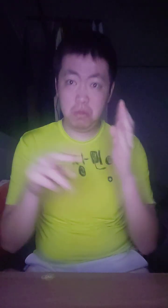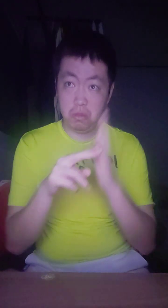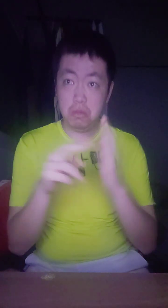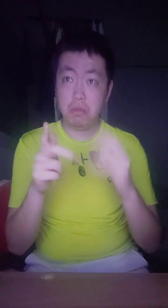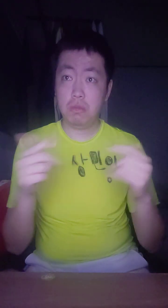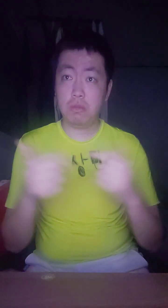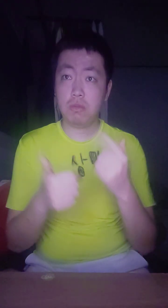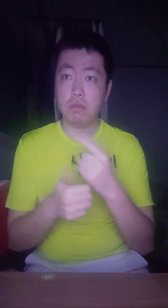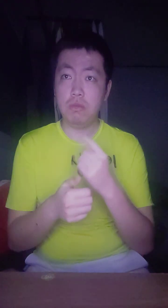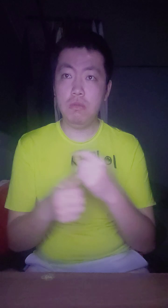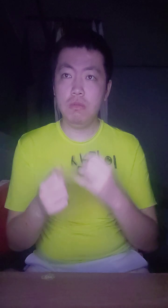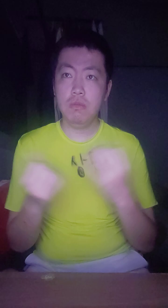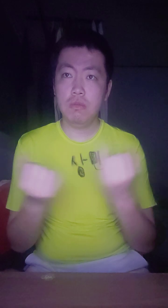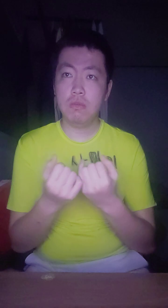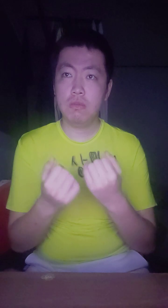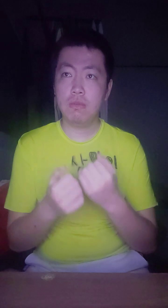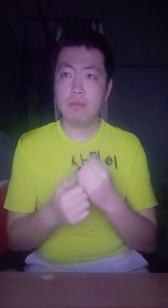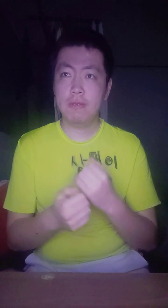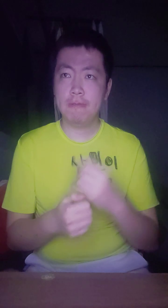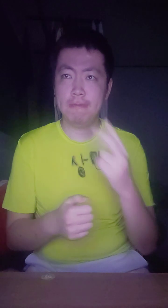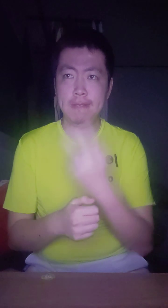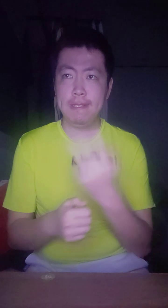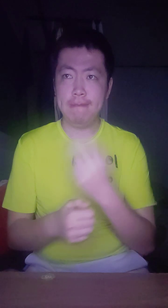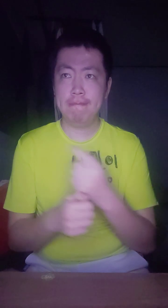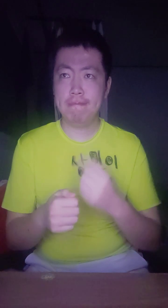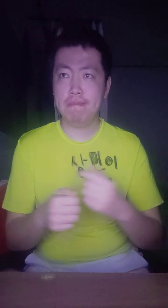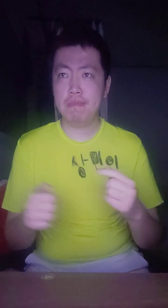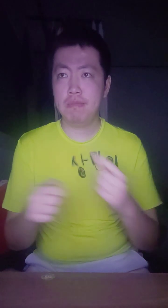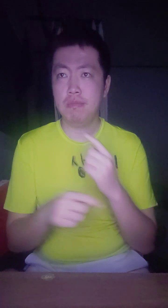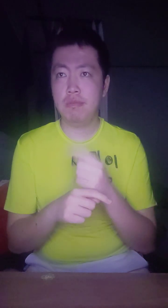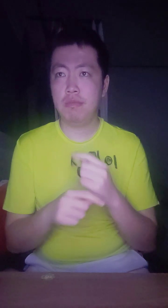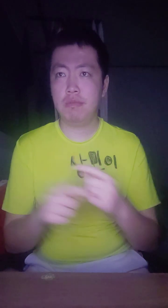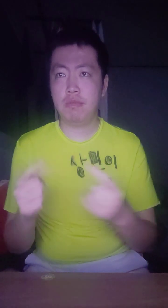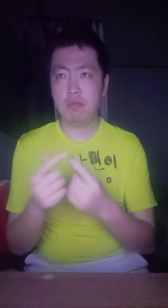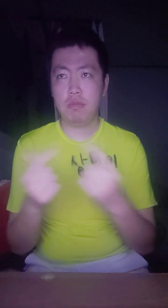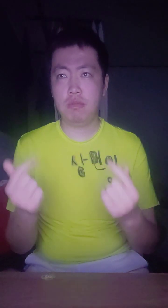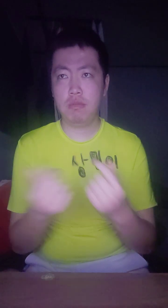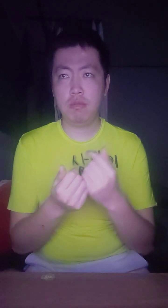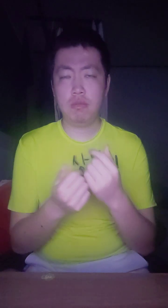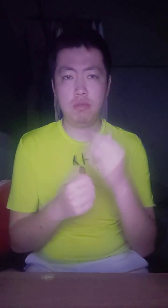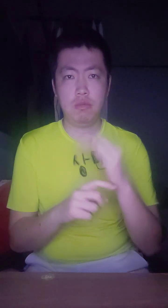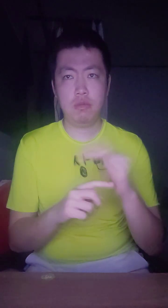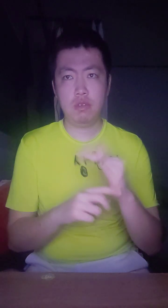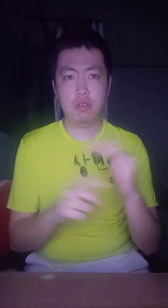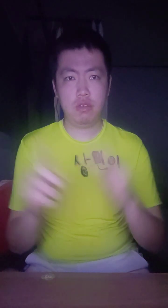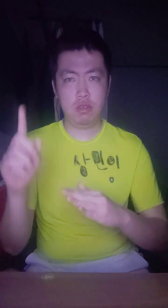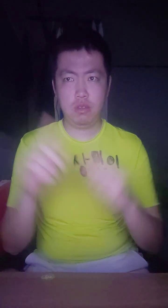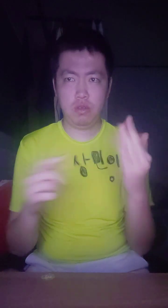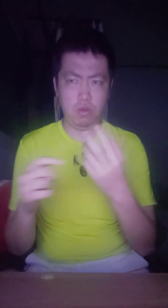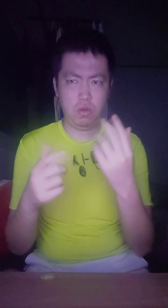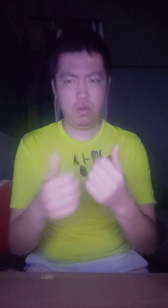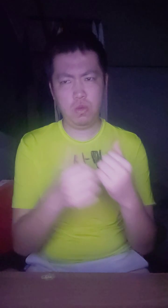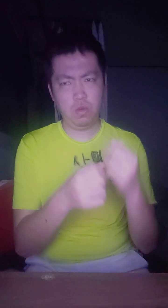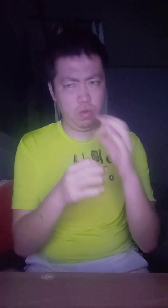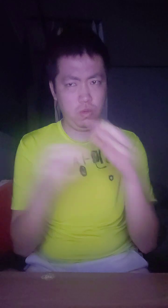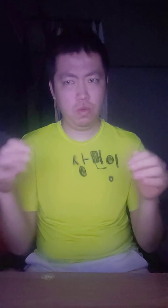피해자분 진술도 좀 듣고 그러는데 일단은 저희가 좀 수사를 엄중하게 보고 진행하고